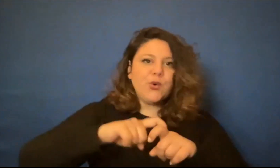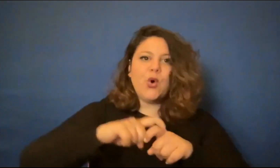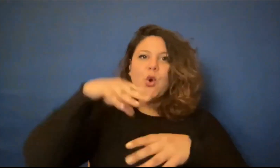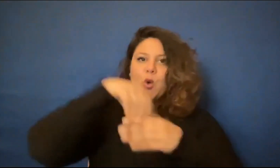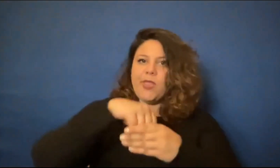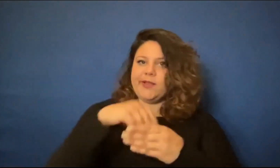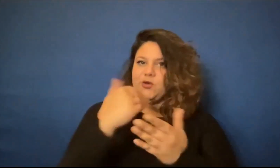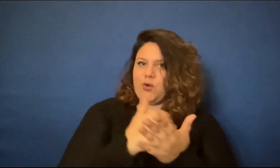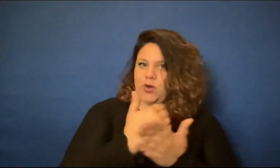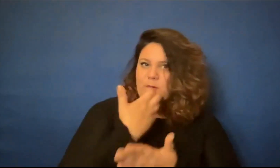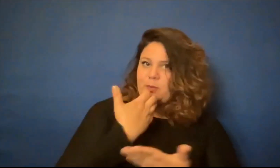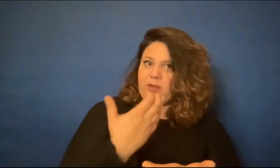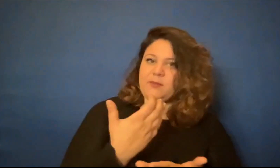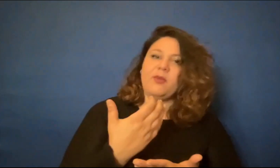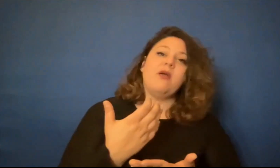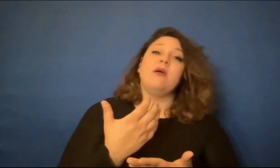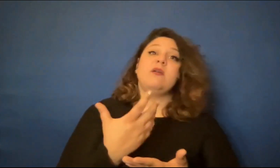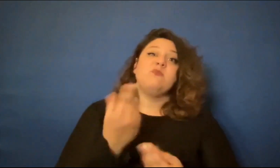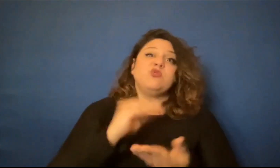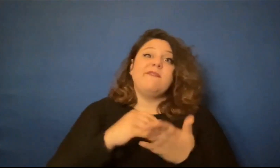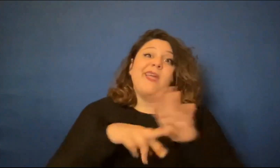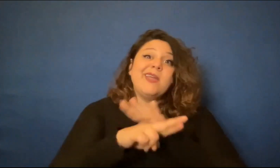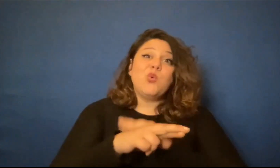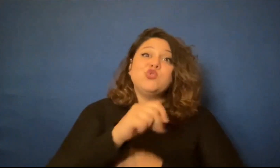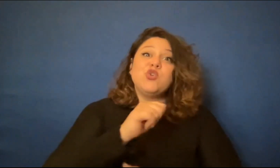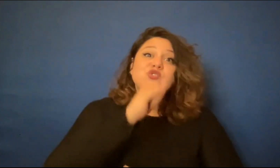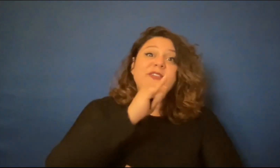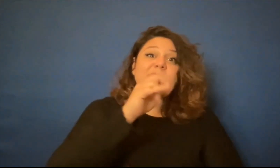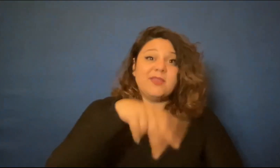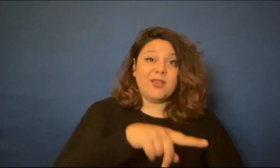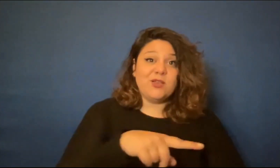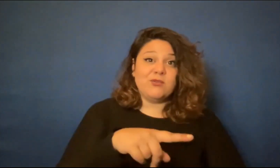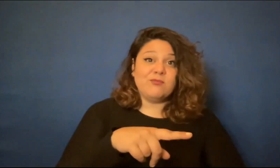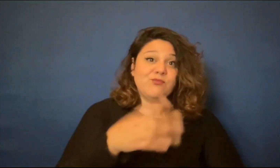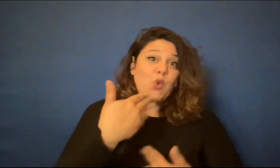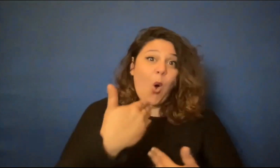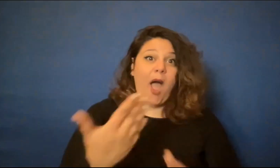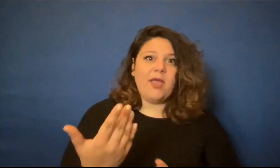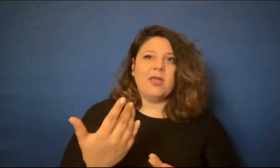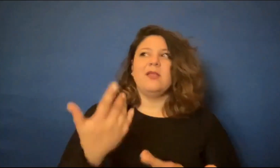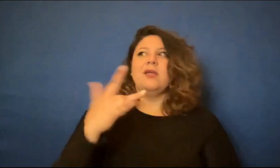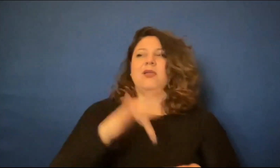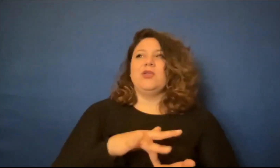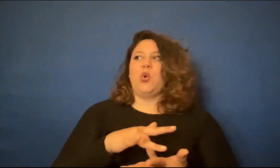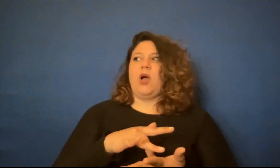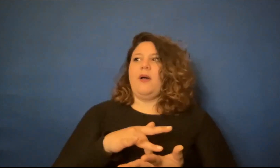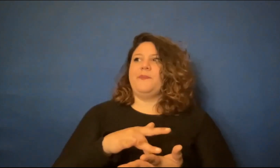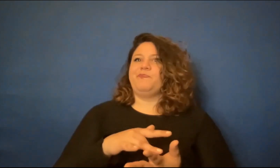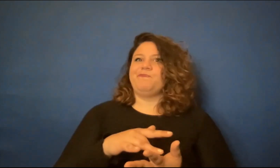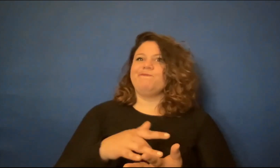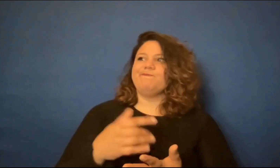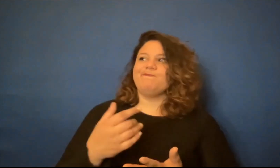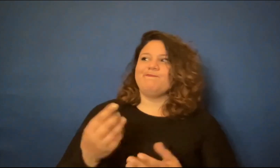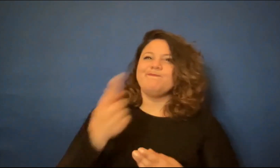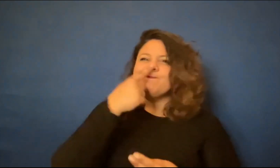centro que en un momento determinado, cuando se detecte algún cambio de actitud, algún cambio en el rendimiento